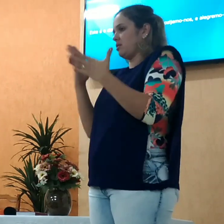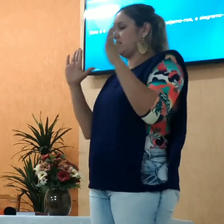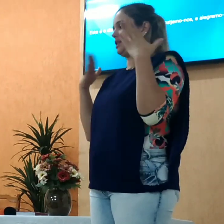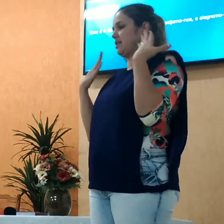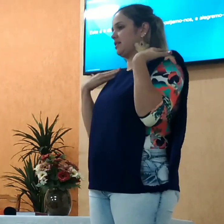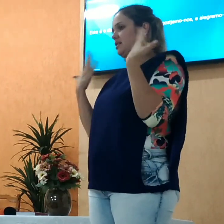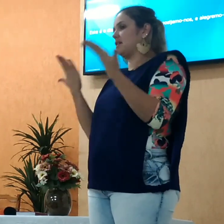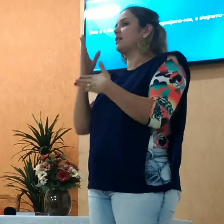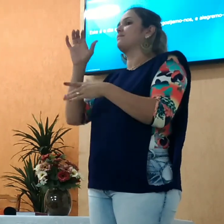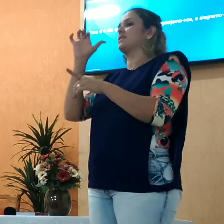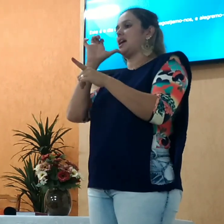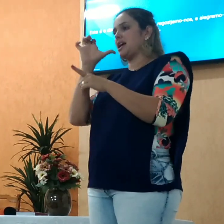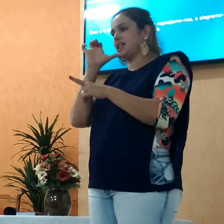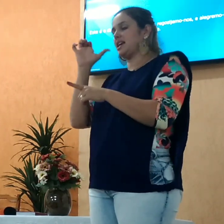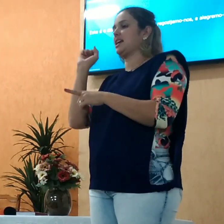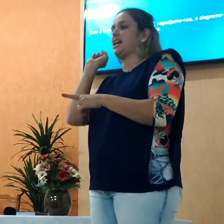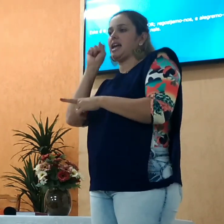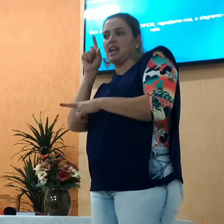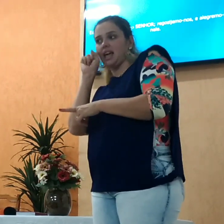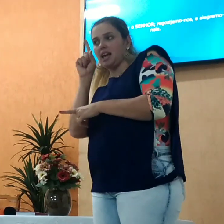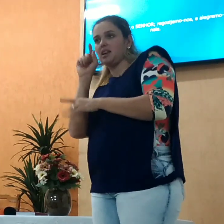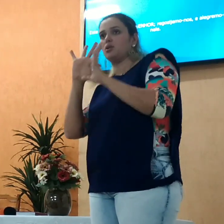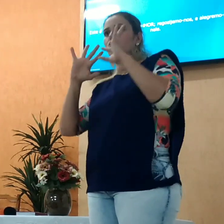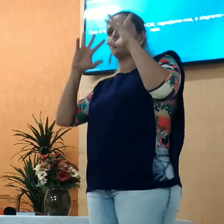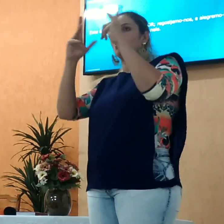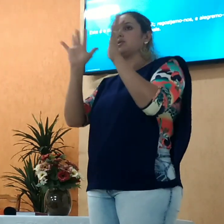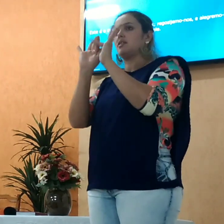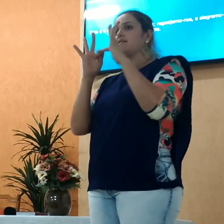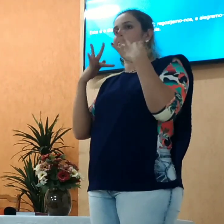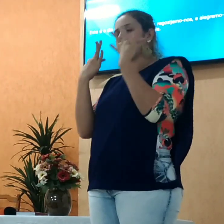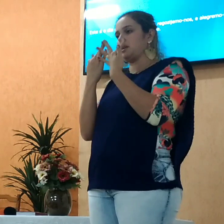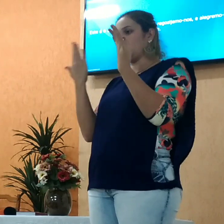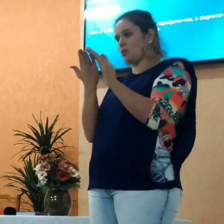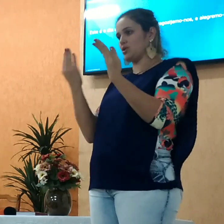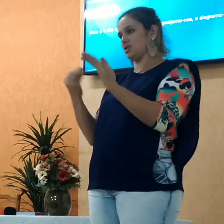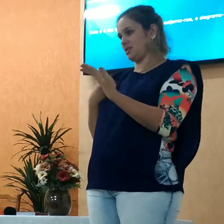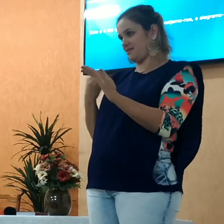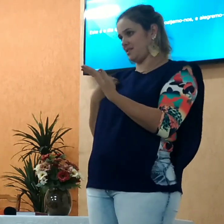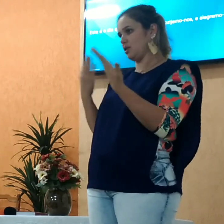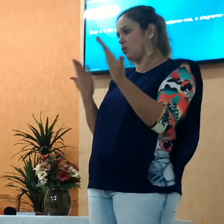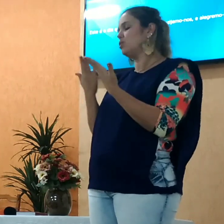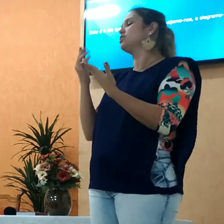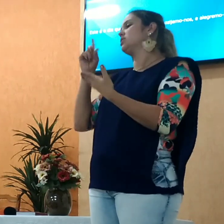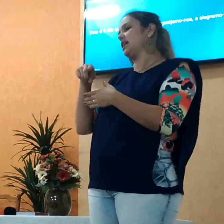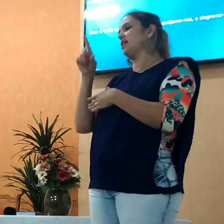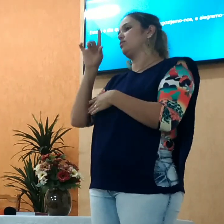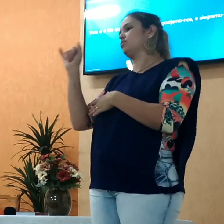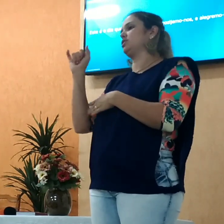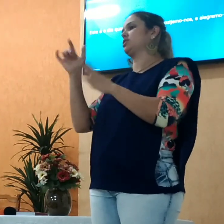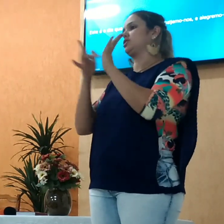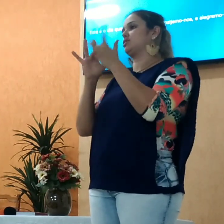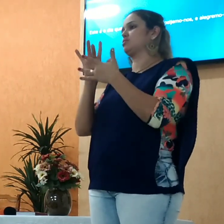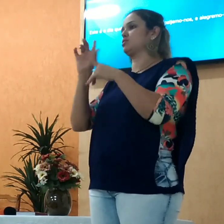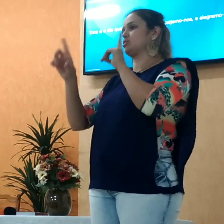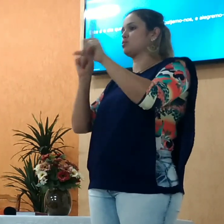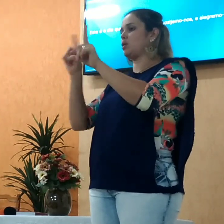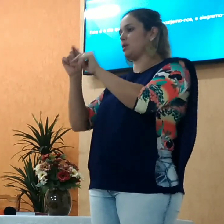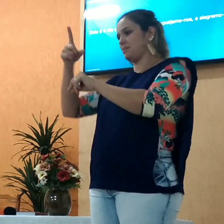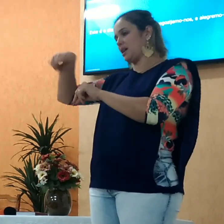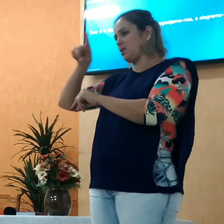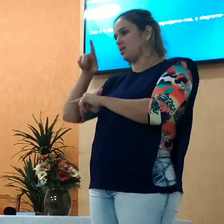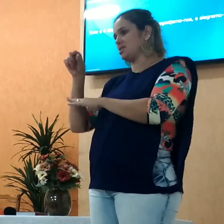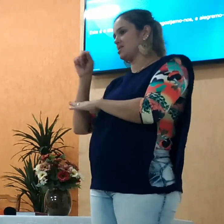Éder, Enaia, toda a família, vocês que estão aqui, este é o dia que o Senhor fez. Amém. O